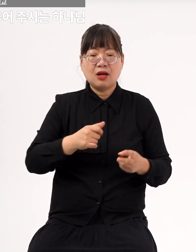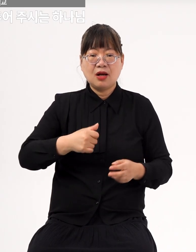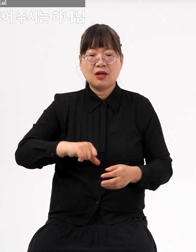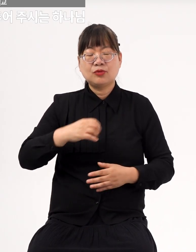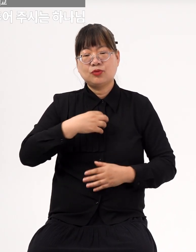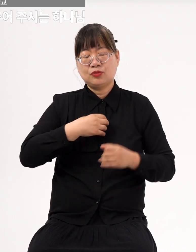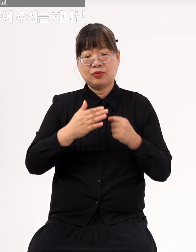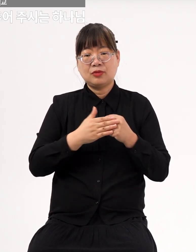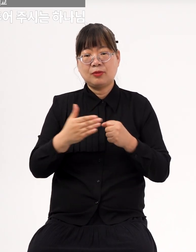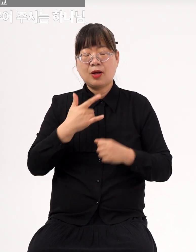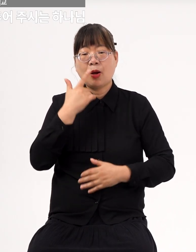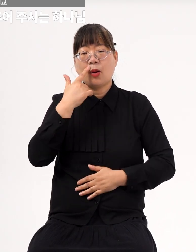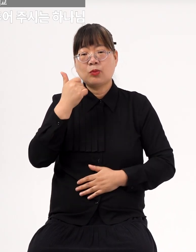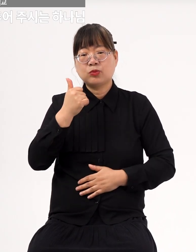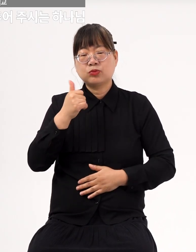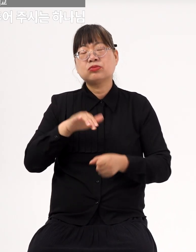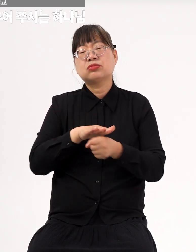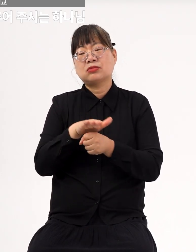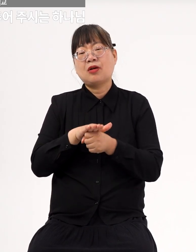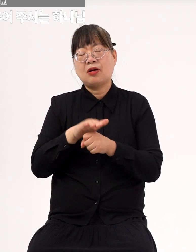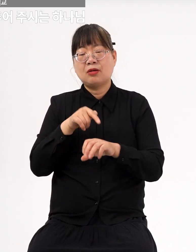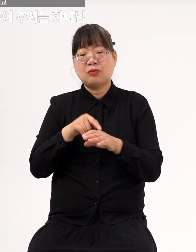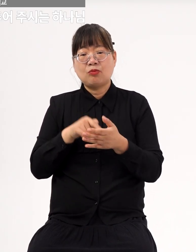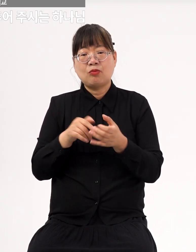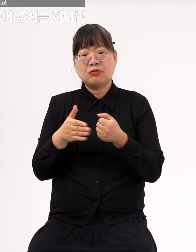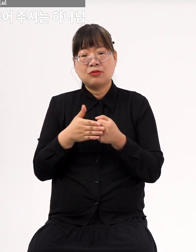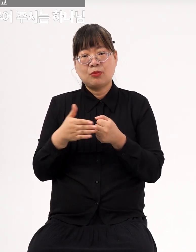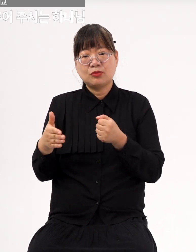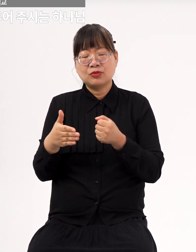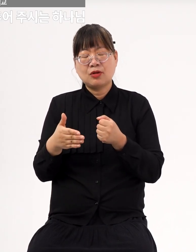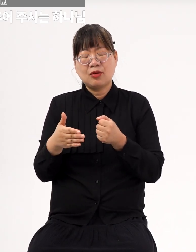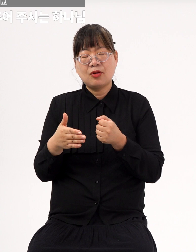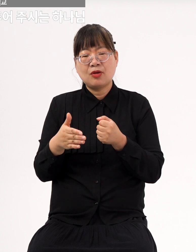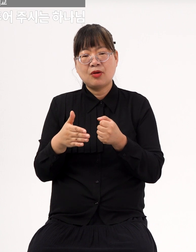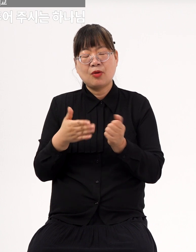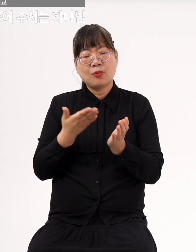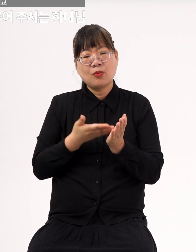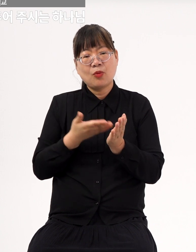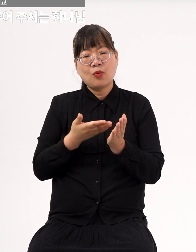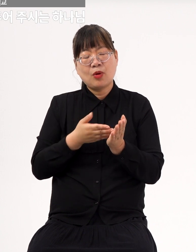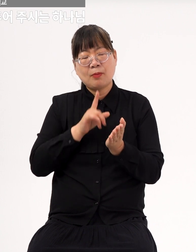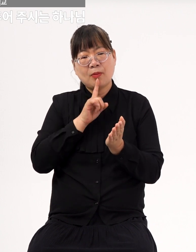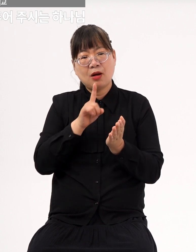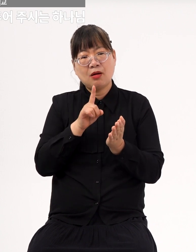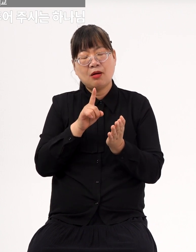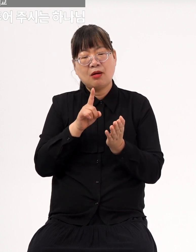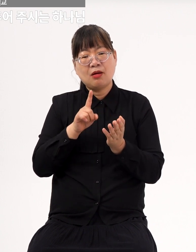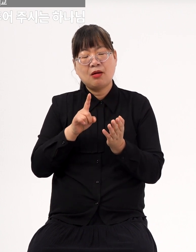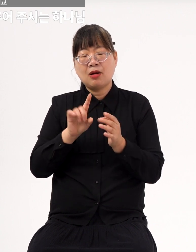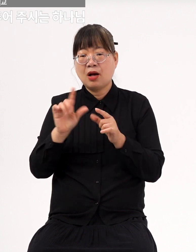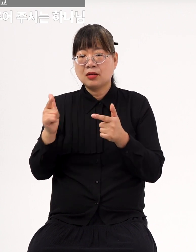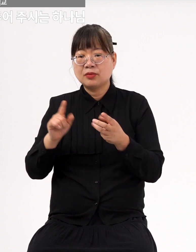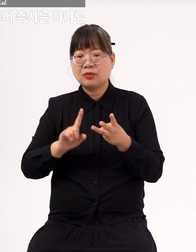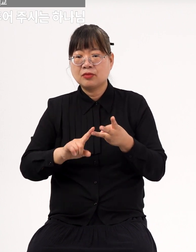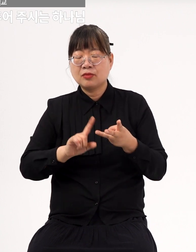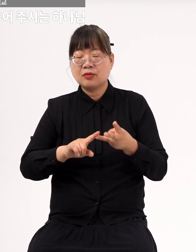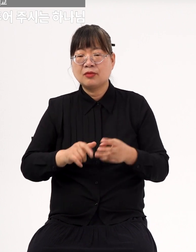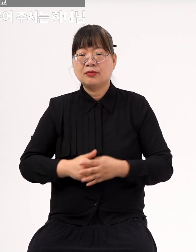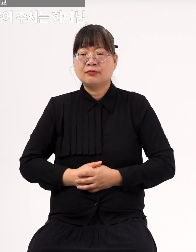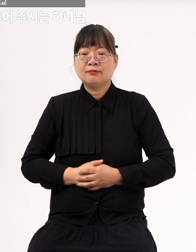있으니까 부성애적 변호인가? 이것도 아니라면 또